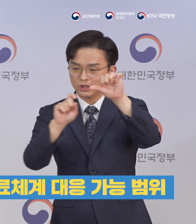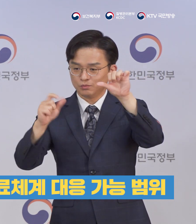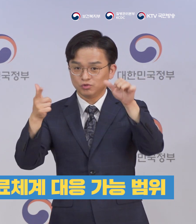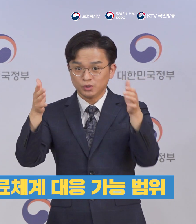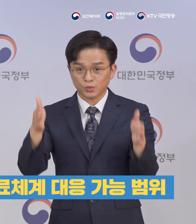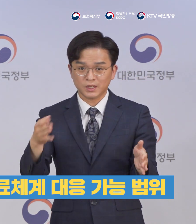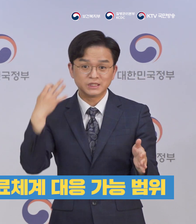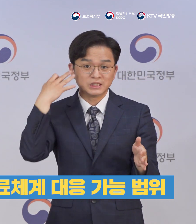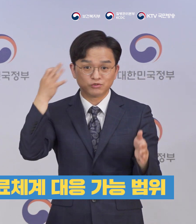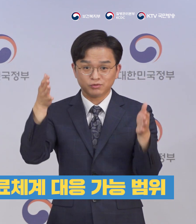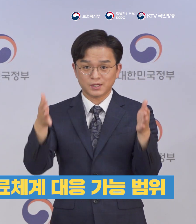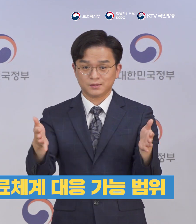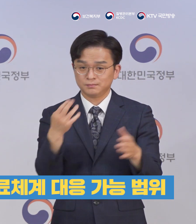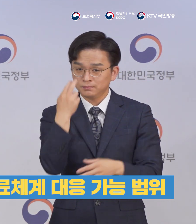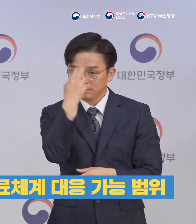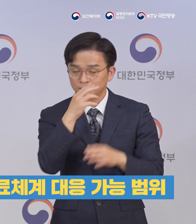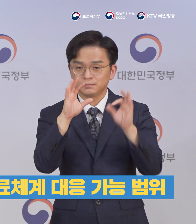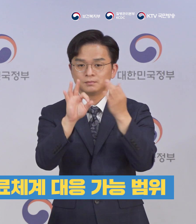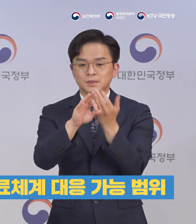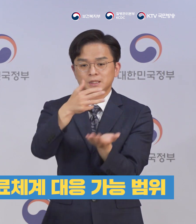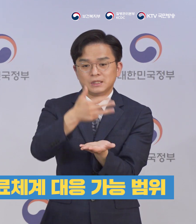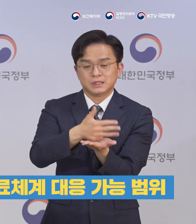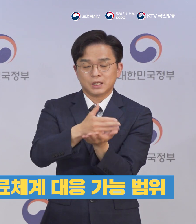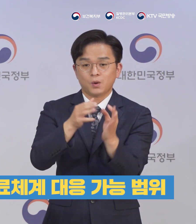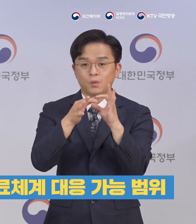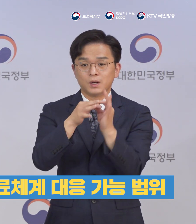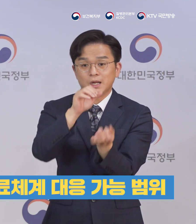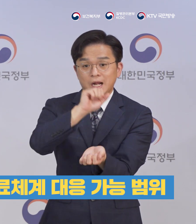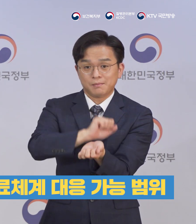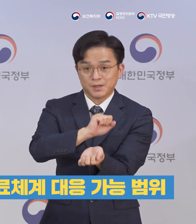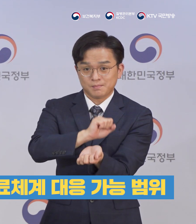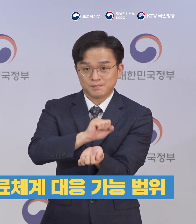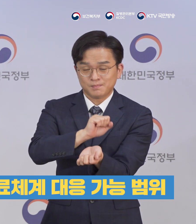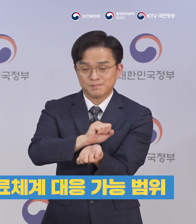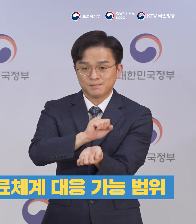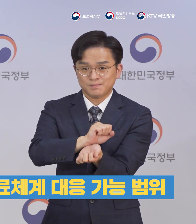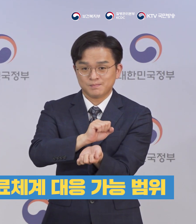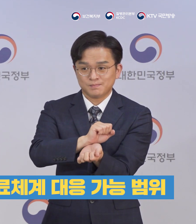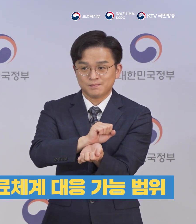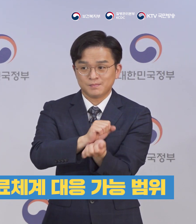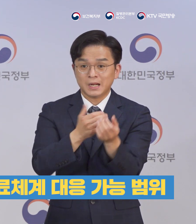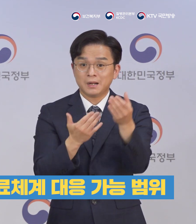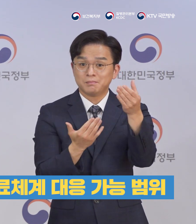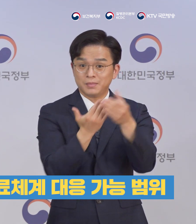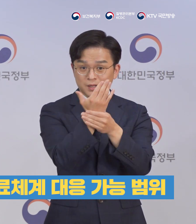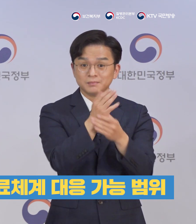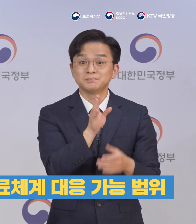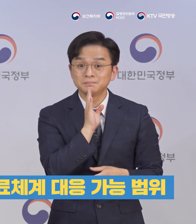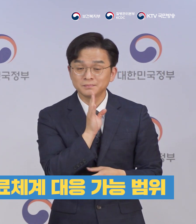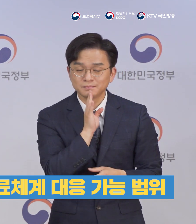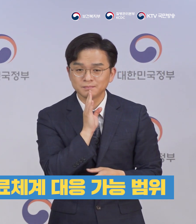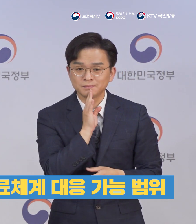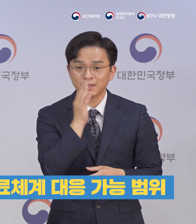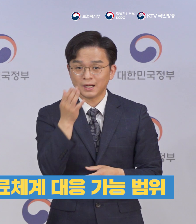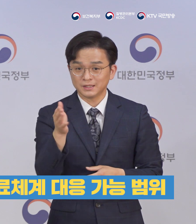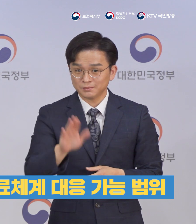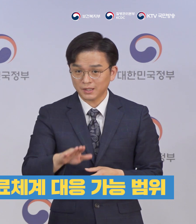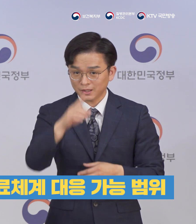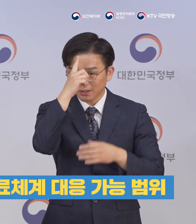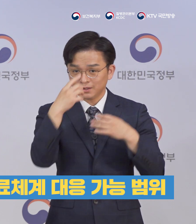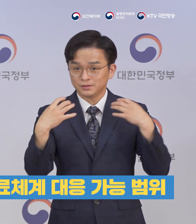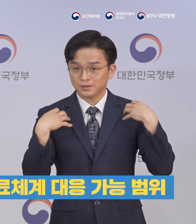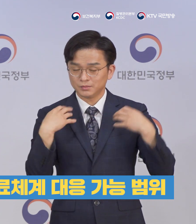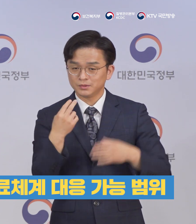지난 5월 3일부터 5월 16일까지 약 2주간을 살펴보면 이태원 클럽 감염 사례